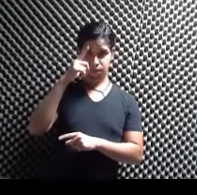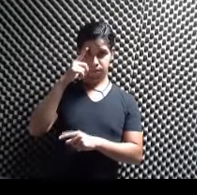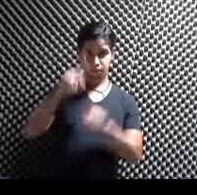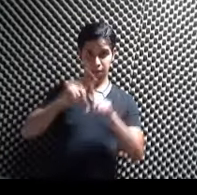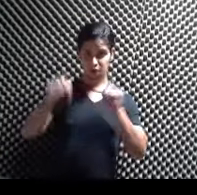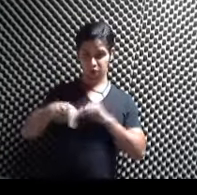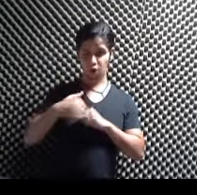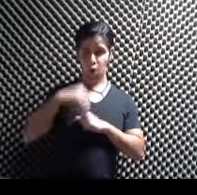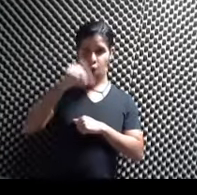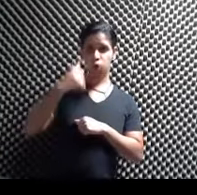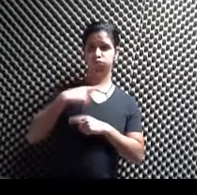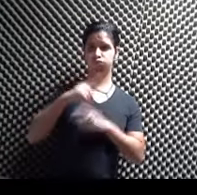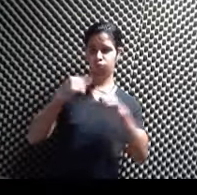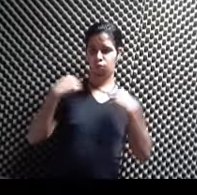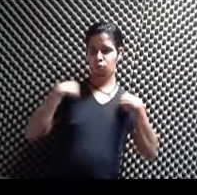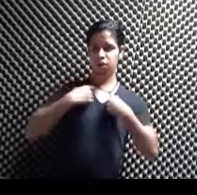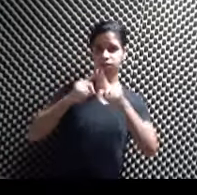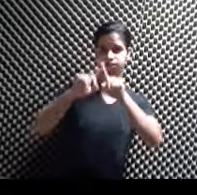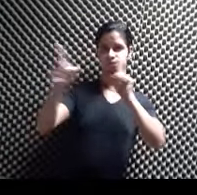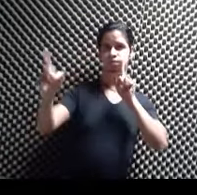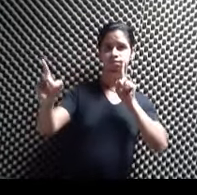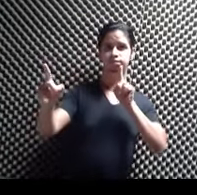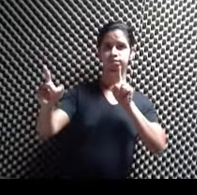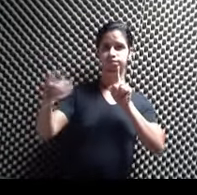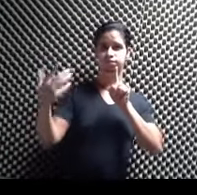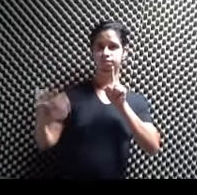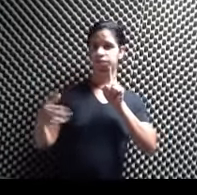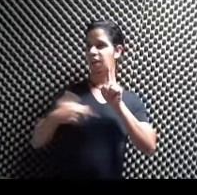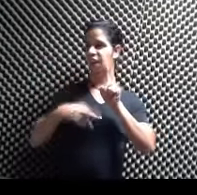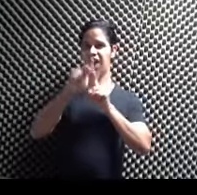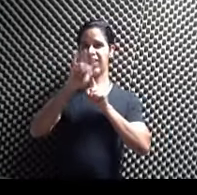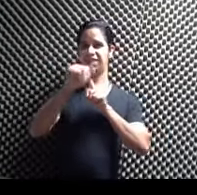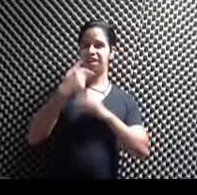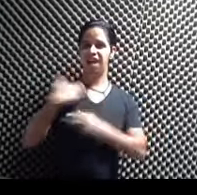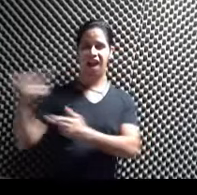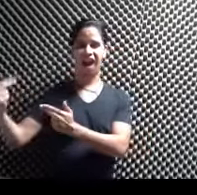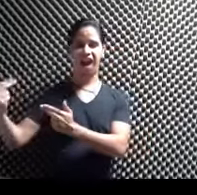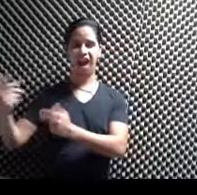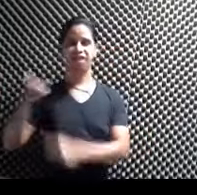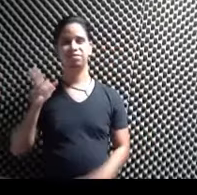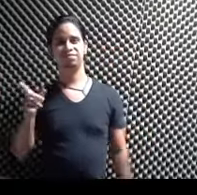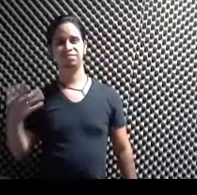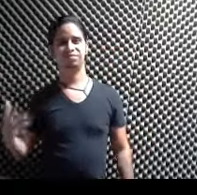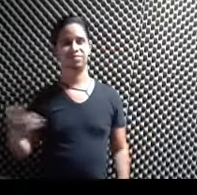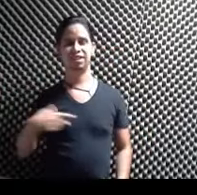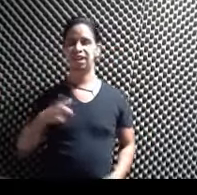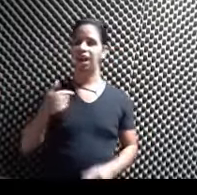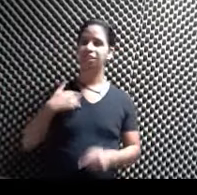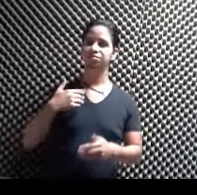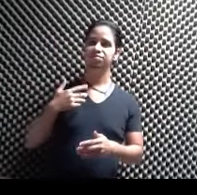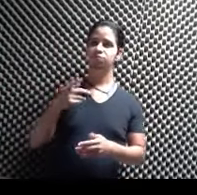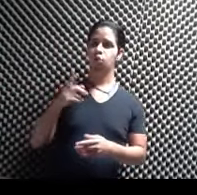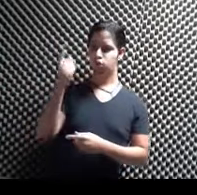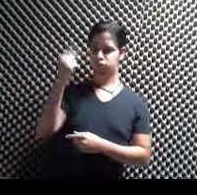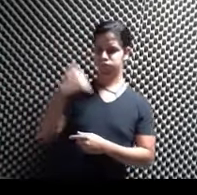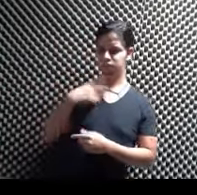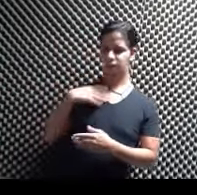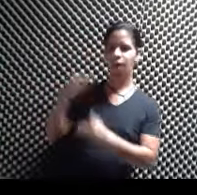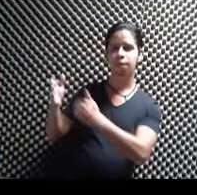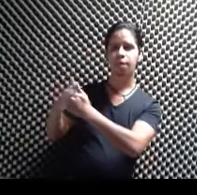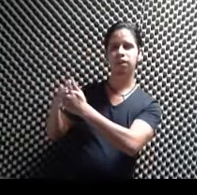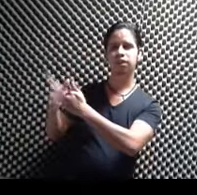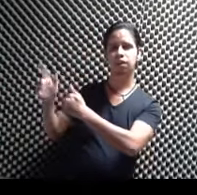mochila. ¿Qué tipo de mochila? Mira, Reina se muere. Que alguien le dé una palmadita en la espalda a Reina que se me va a